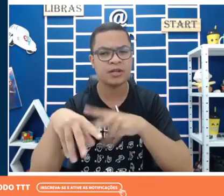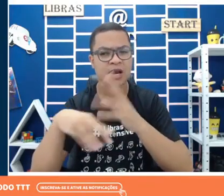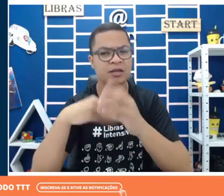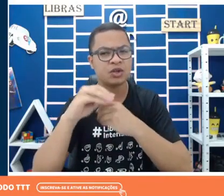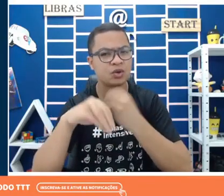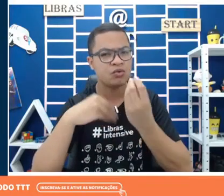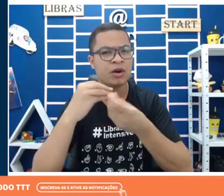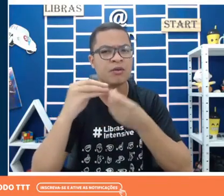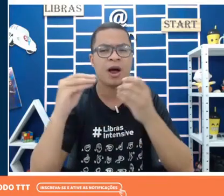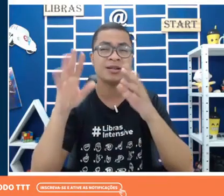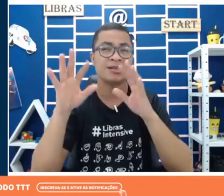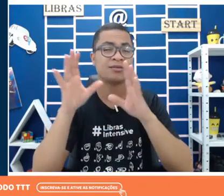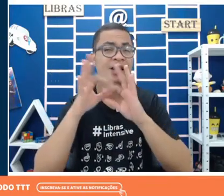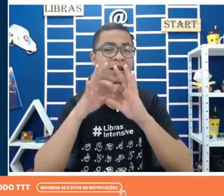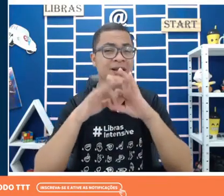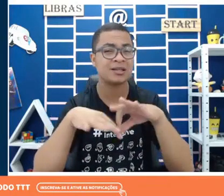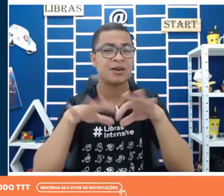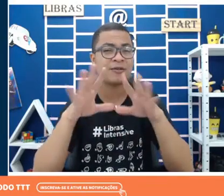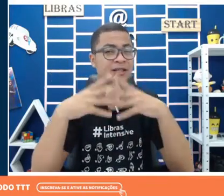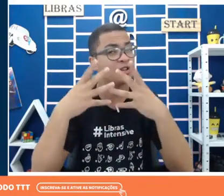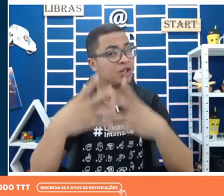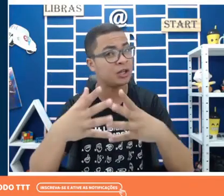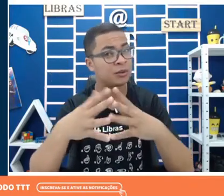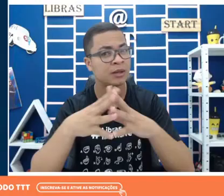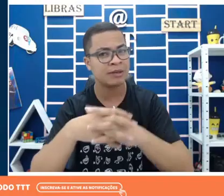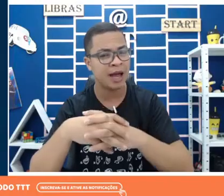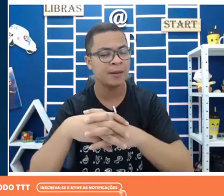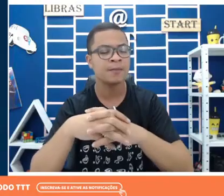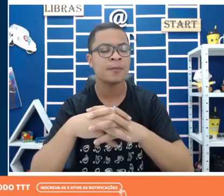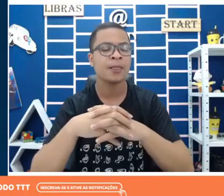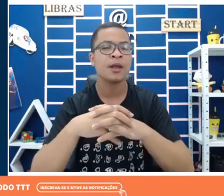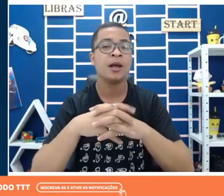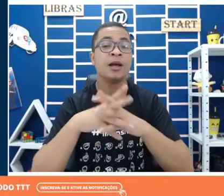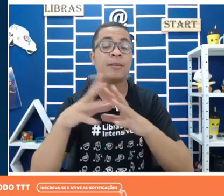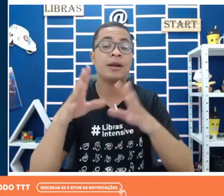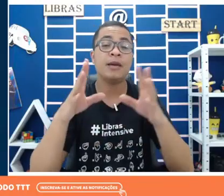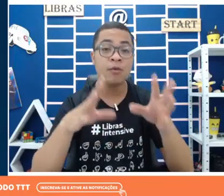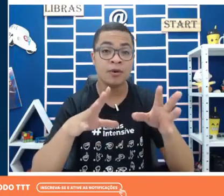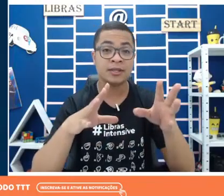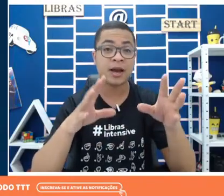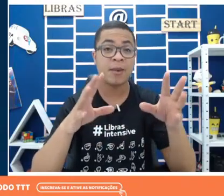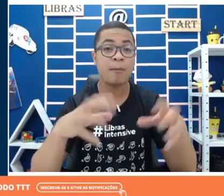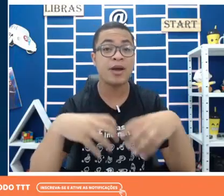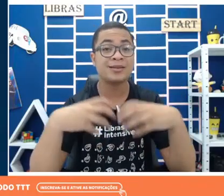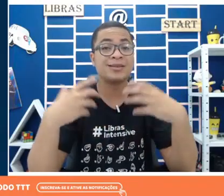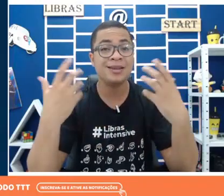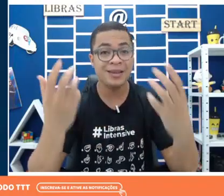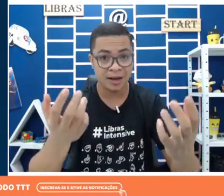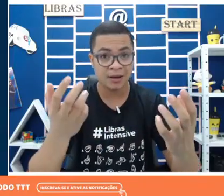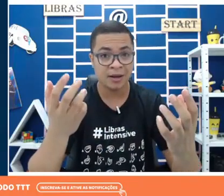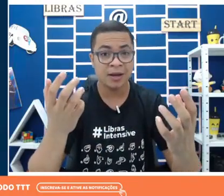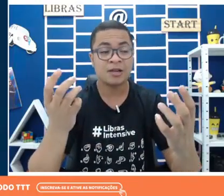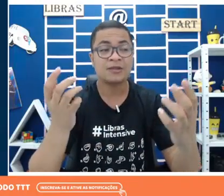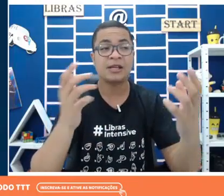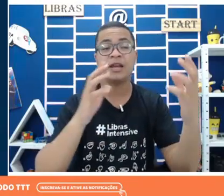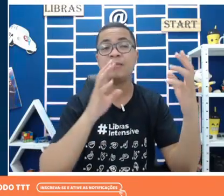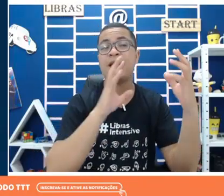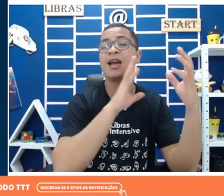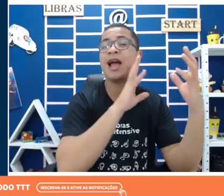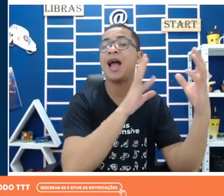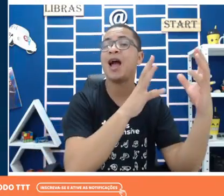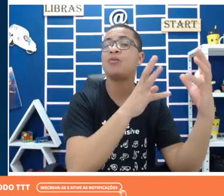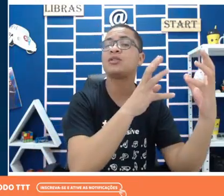surdo, porque os sinais se misturam, às vezes não tem ligação, não faz sentido, tá? Lembra que música é uma poesia. Então você